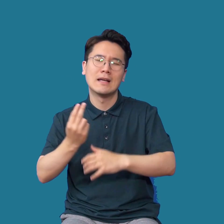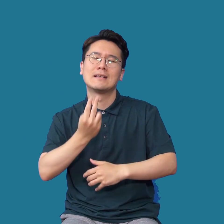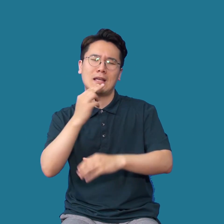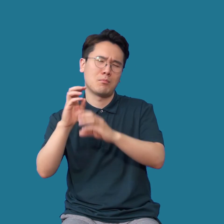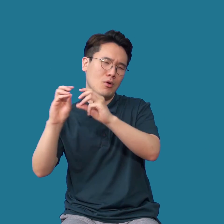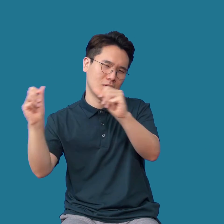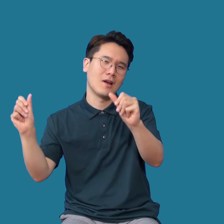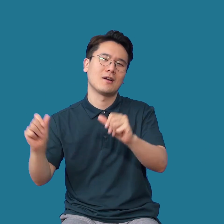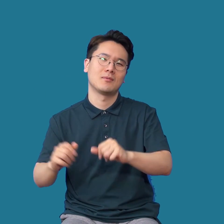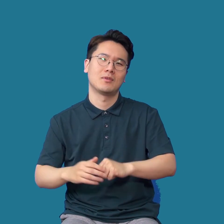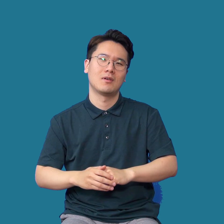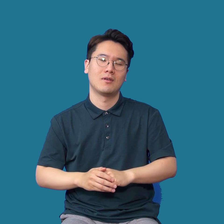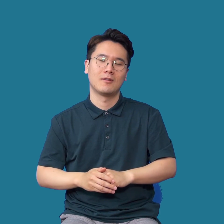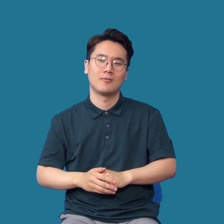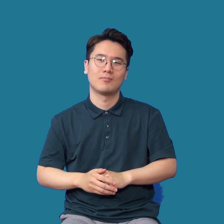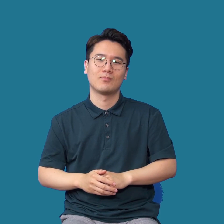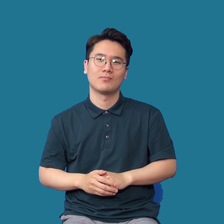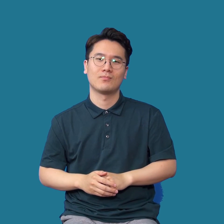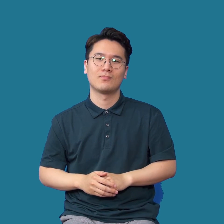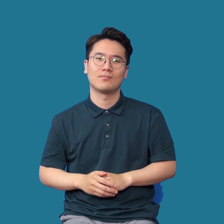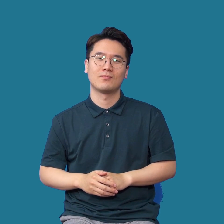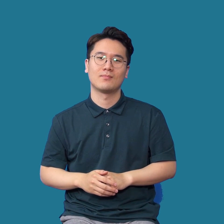진짜 사는 것입니다.